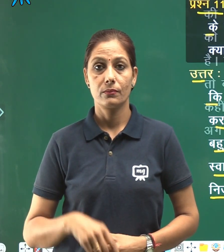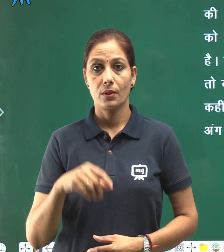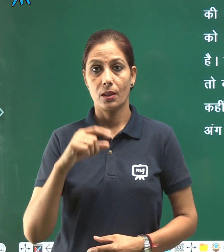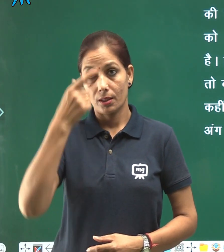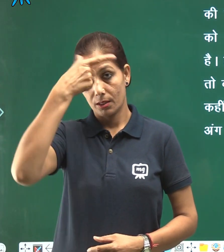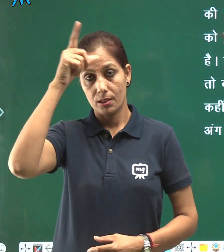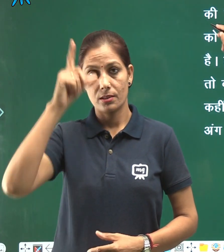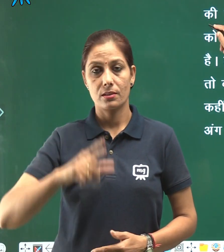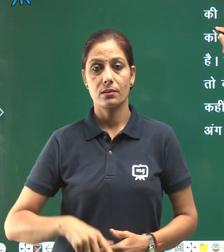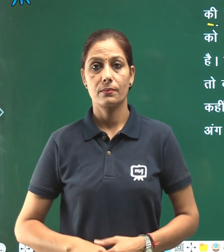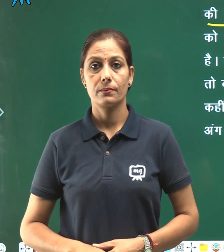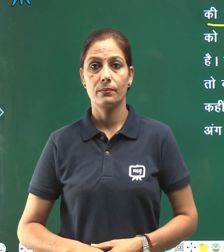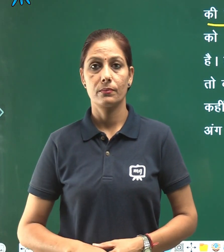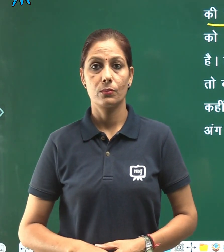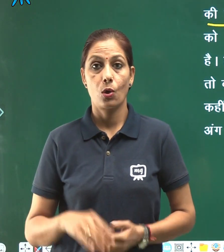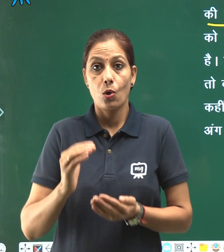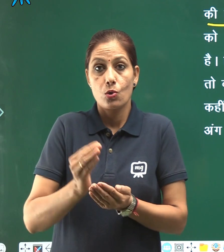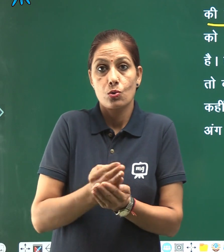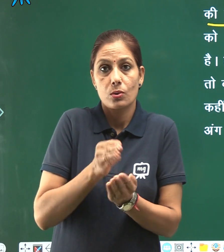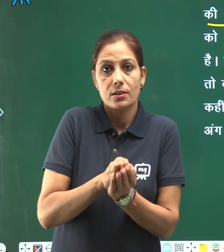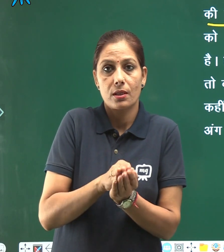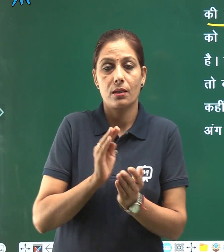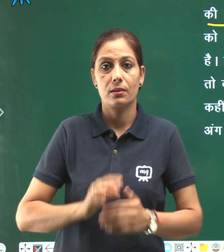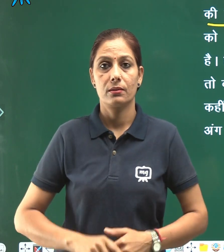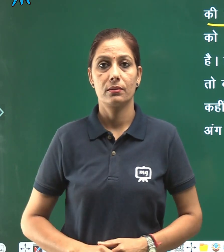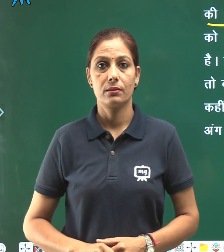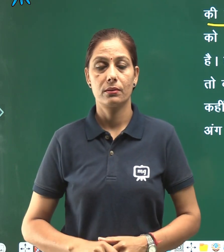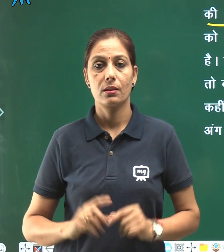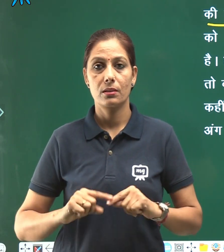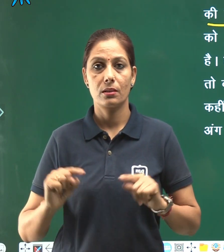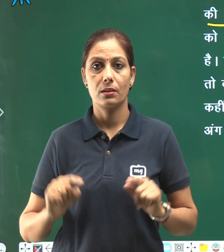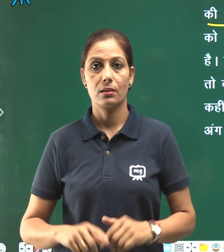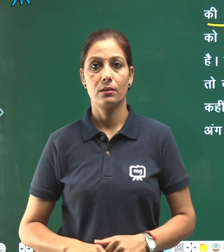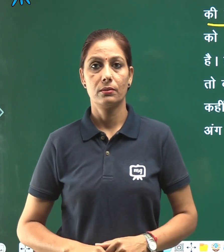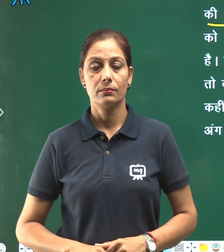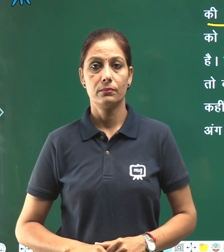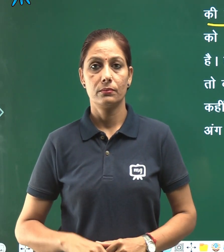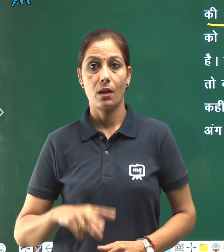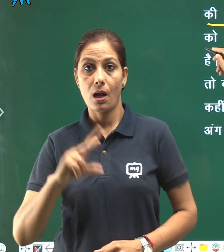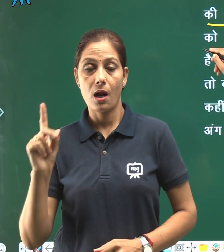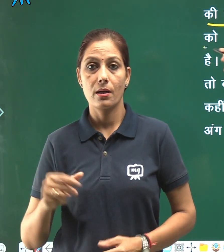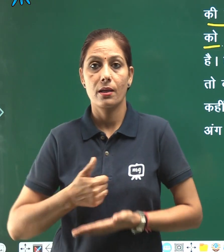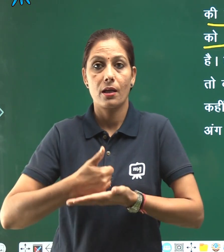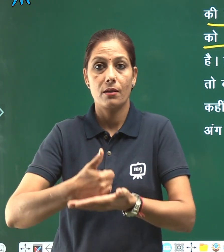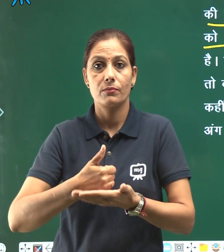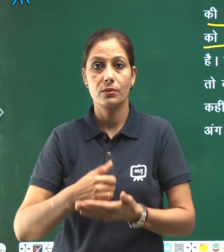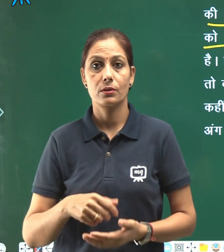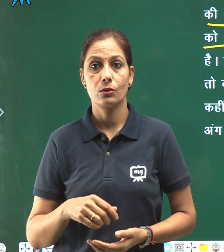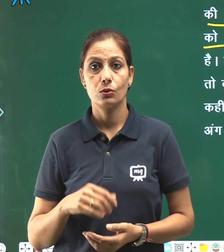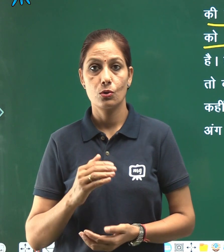देश की सुरक्षा तथा अन्य हितों को भी